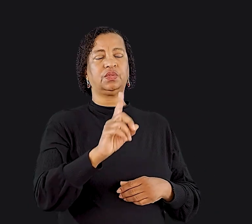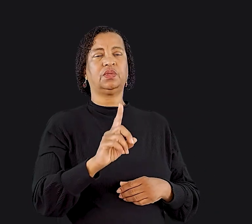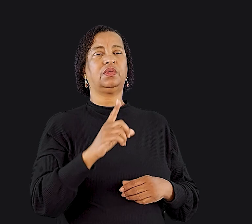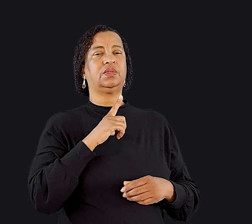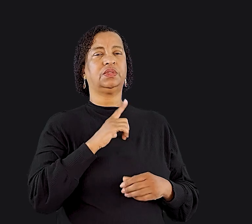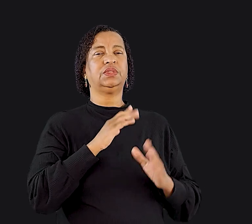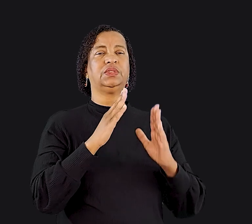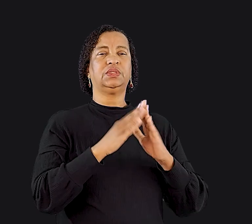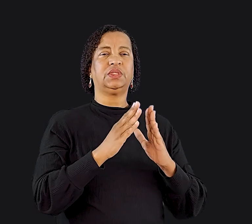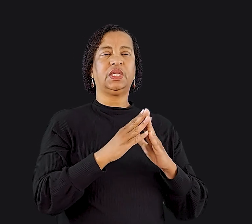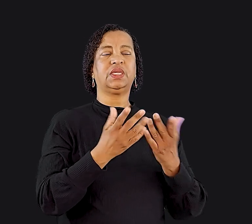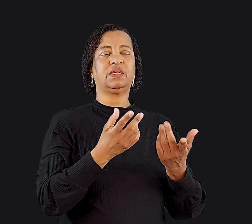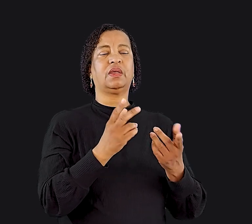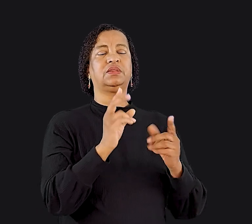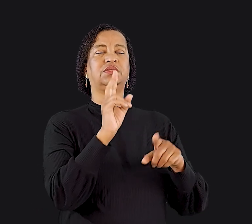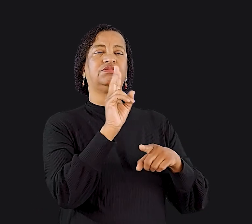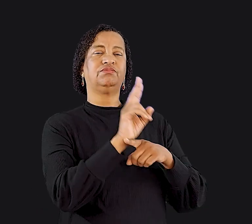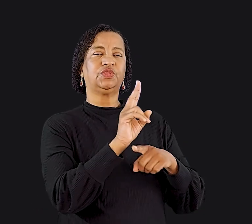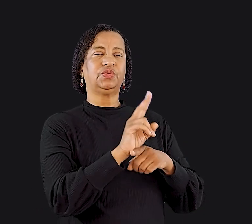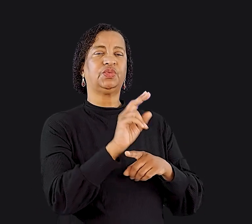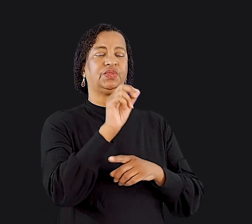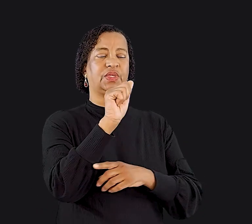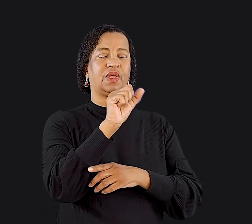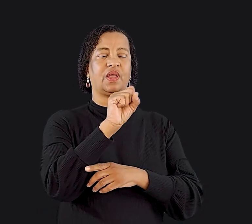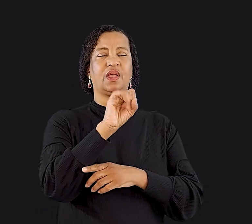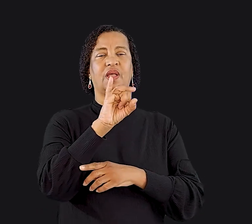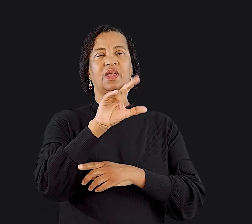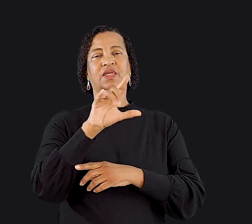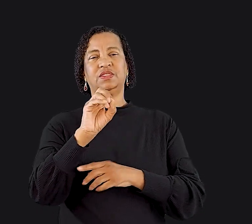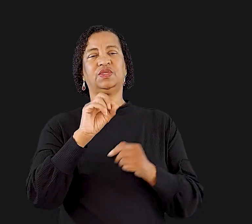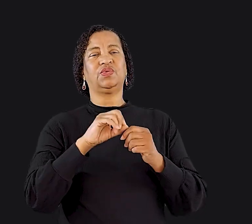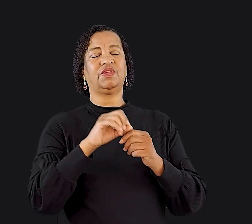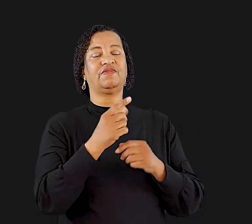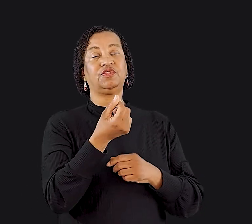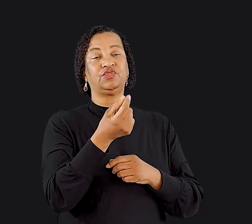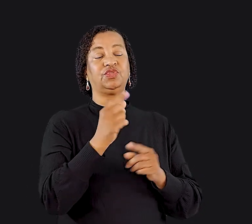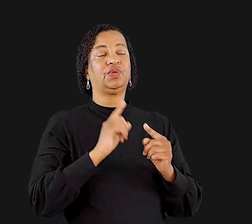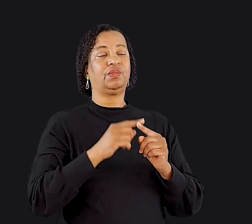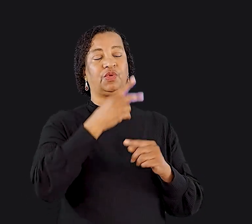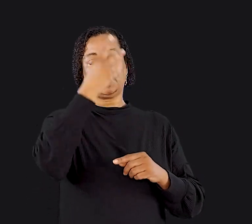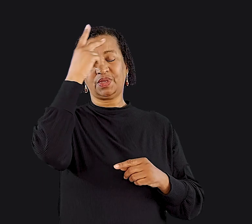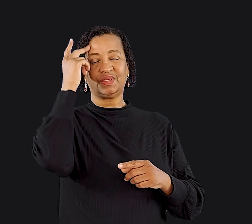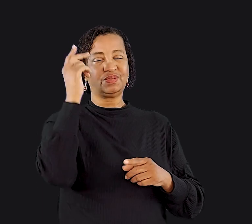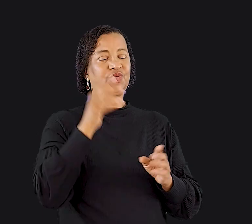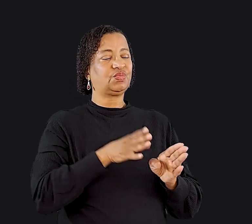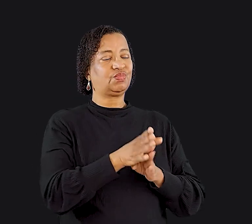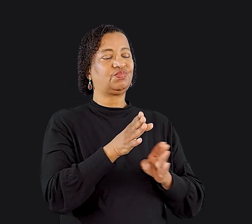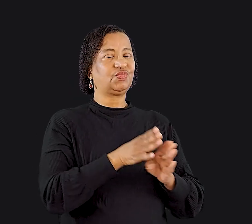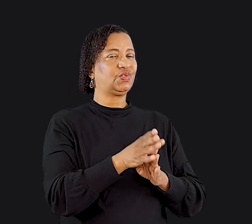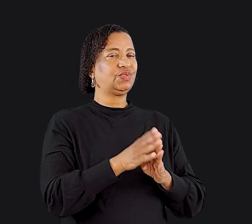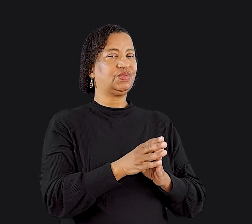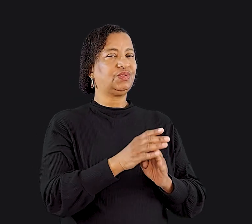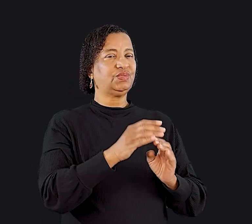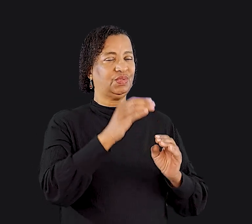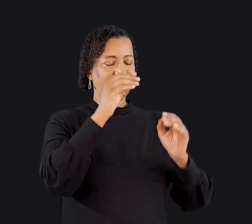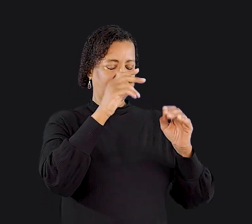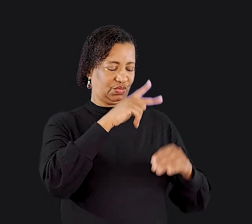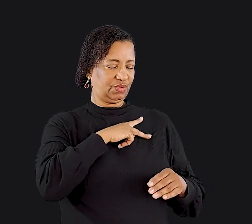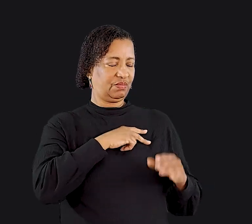Existem casas de repouso e asilos que estão fazendo muito dinheiro por aí, porque as pessoas não seguem o conselho de Paulo. Não estou dizendo